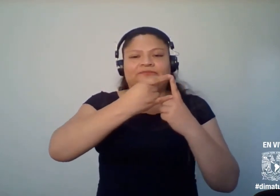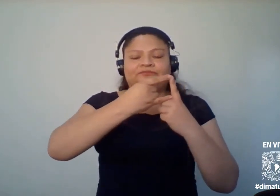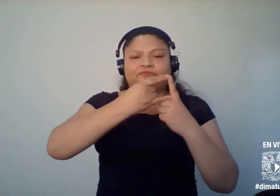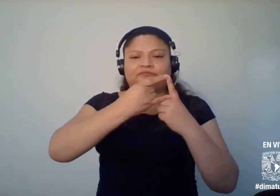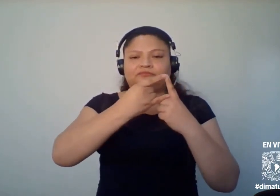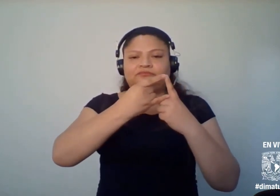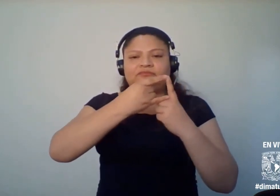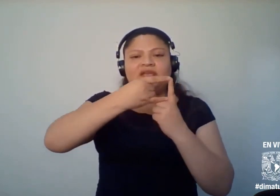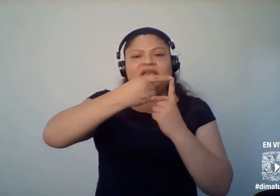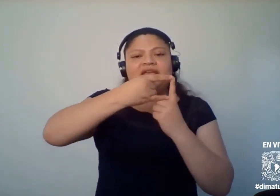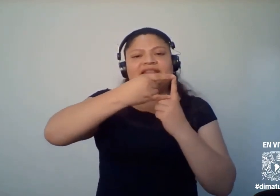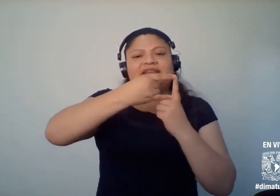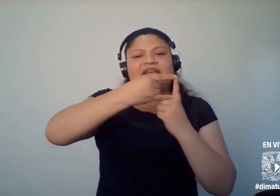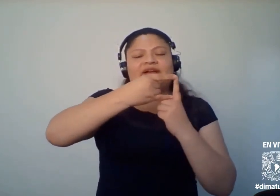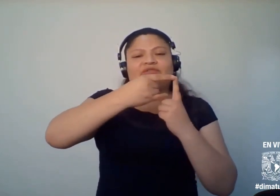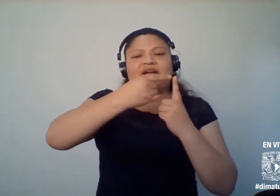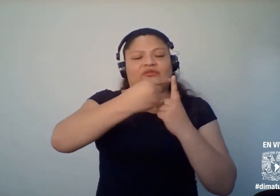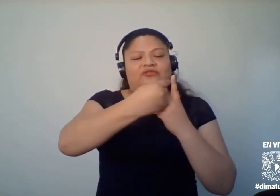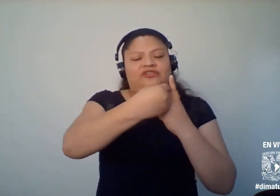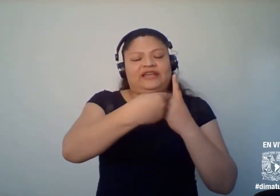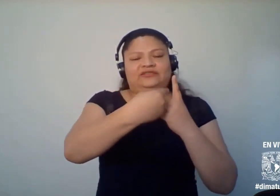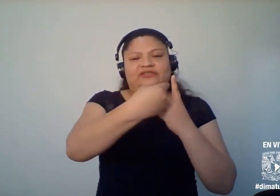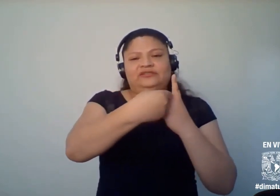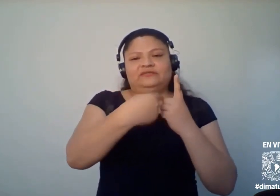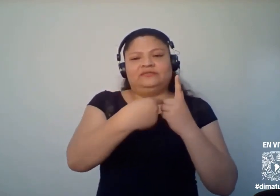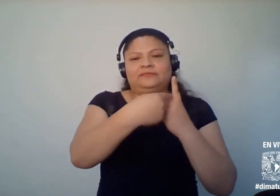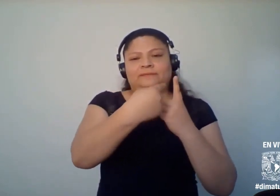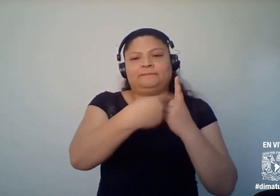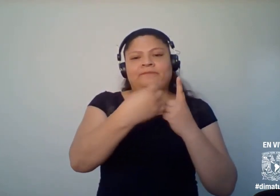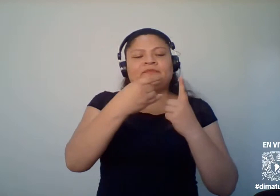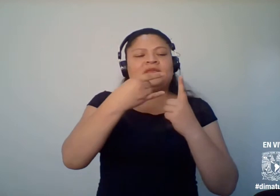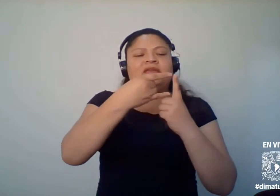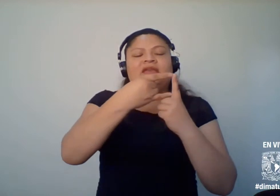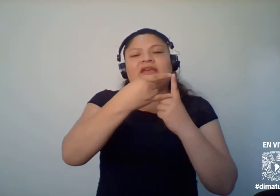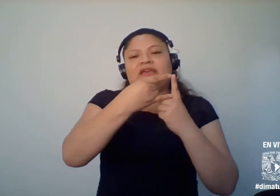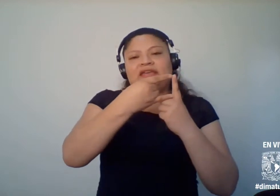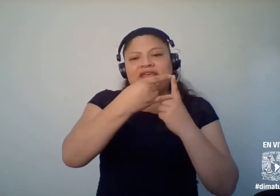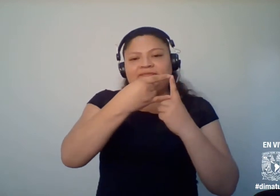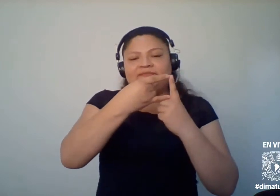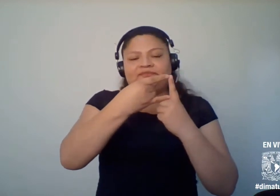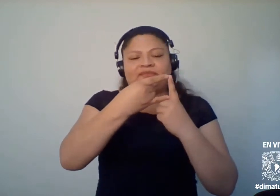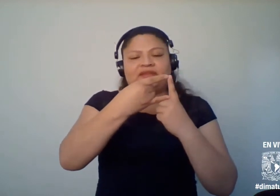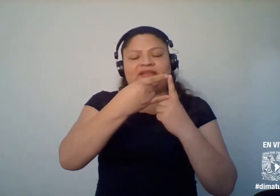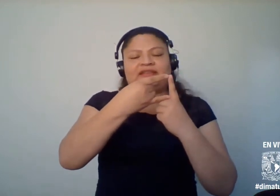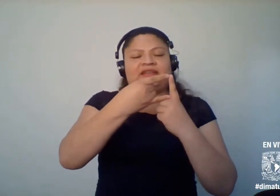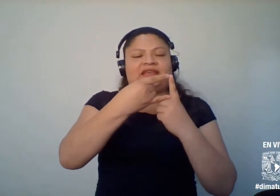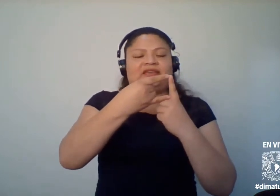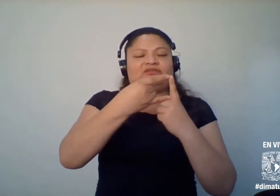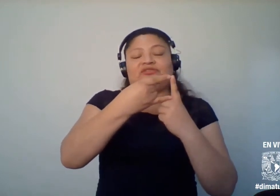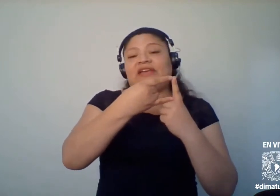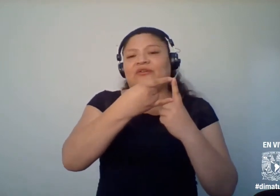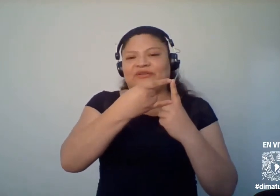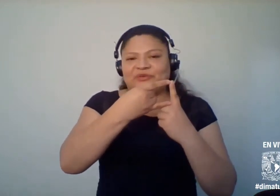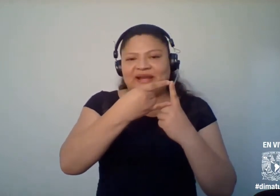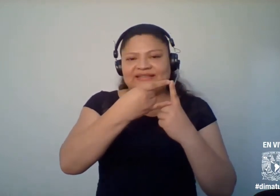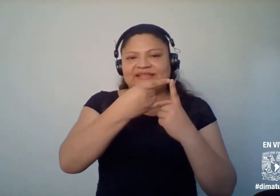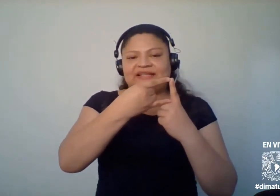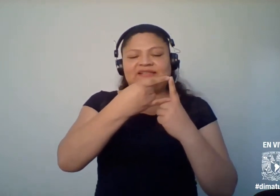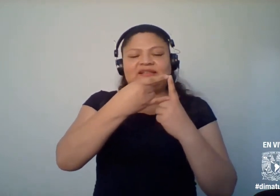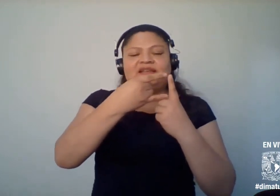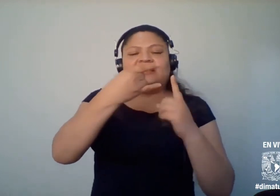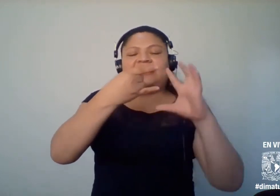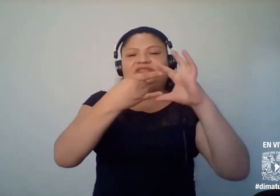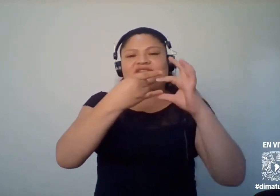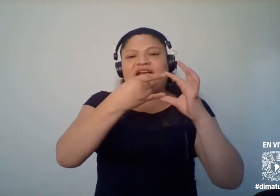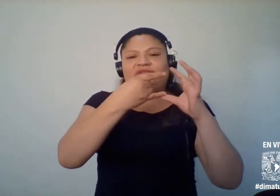iguales, que tiene cuatro ángulos rectos y que tiene, no sé, cuatro